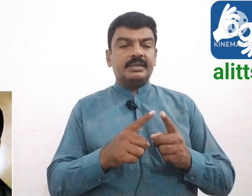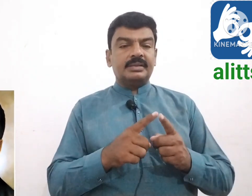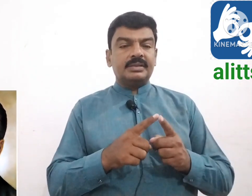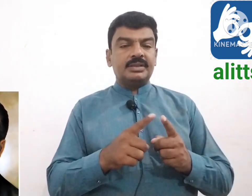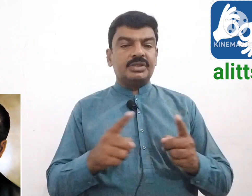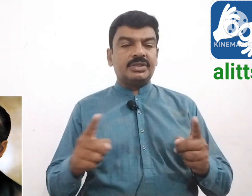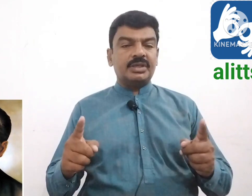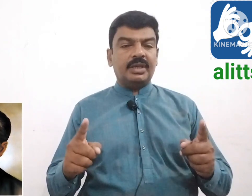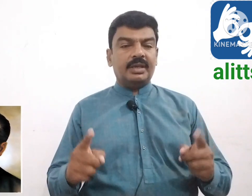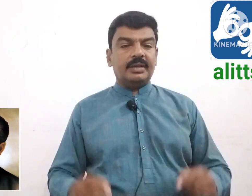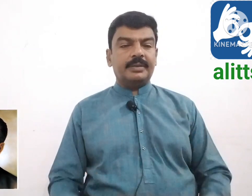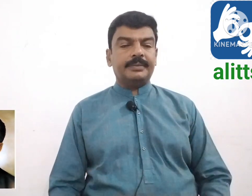से